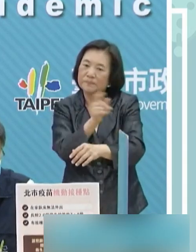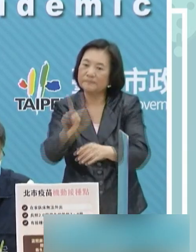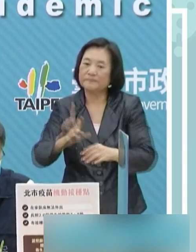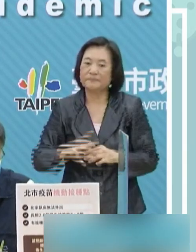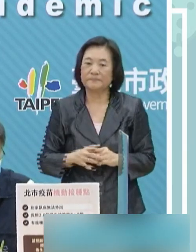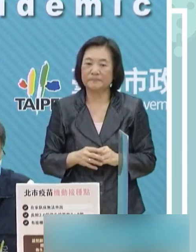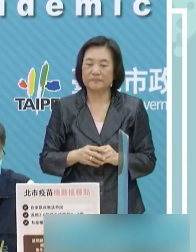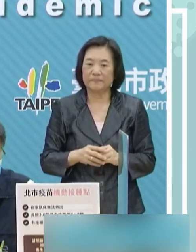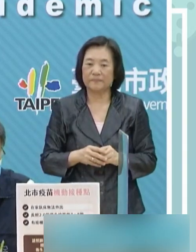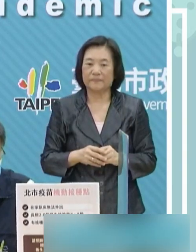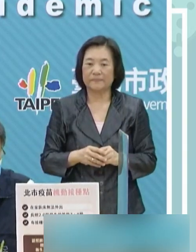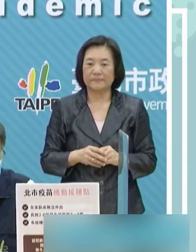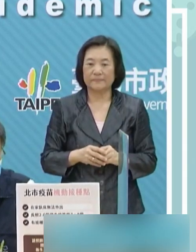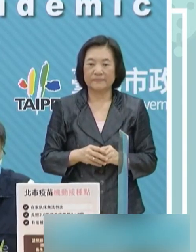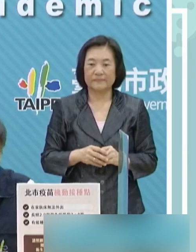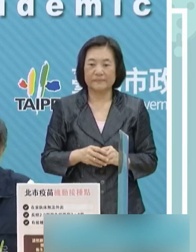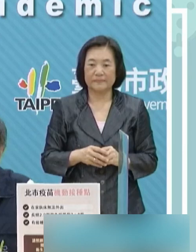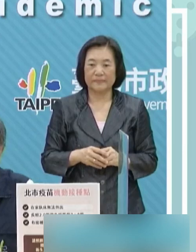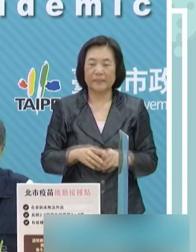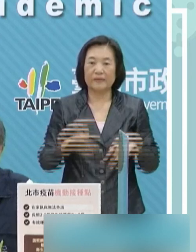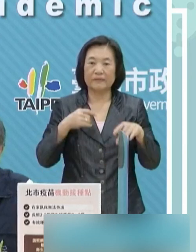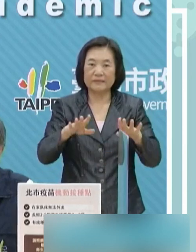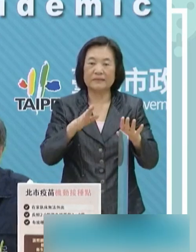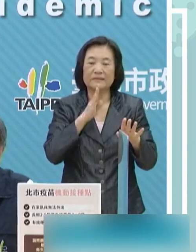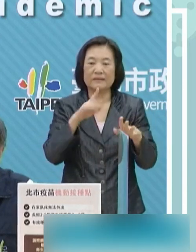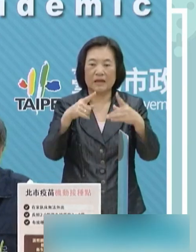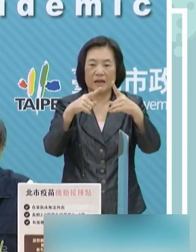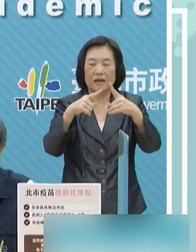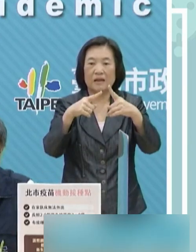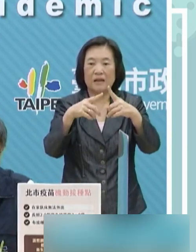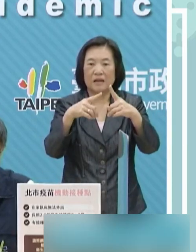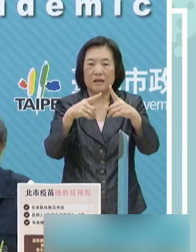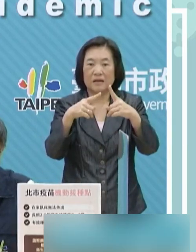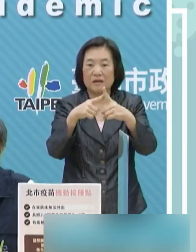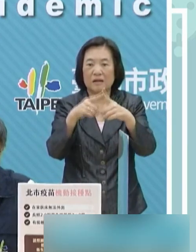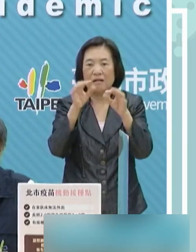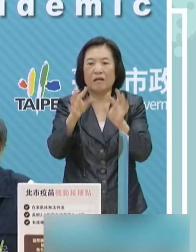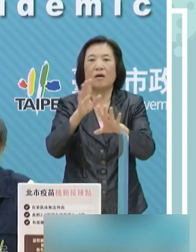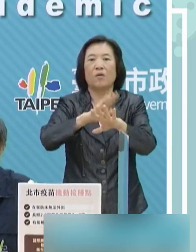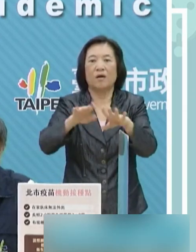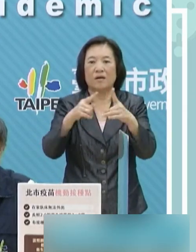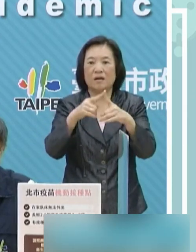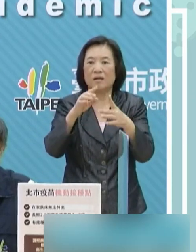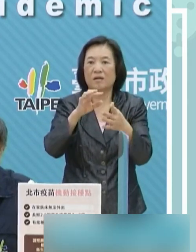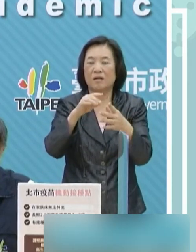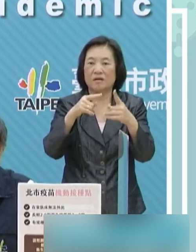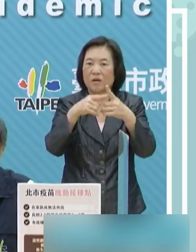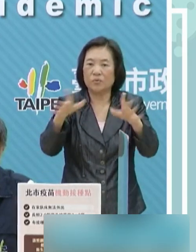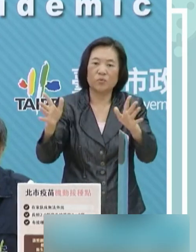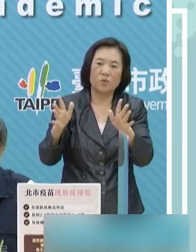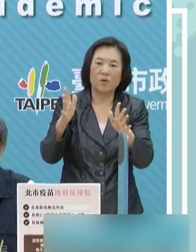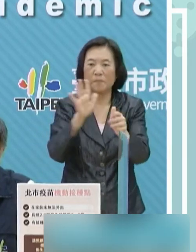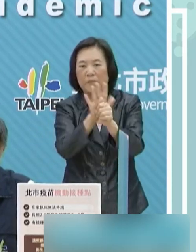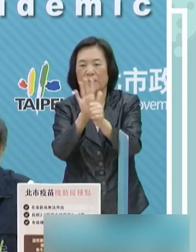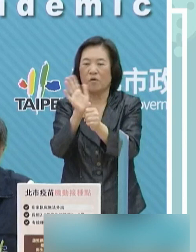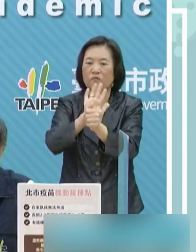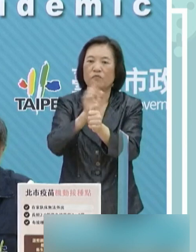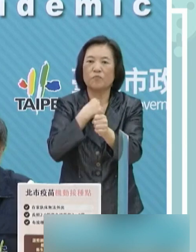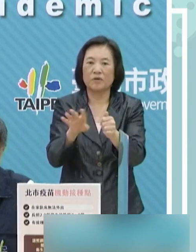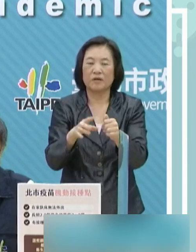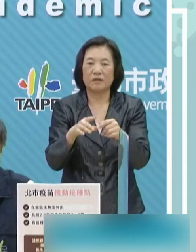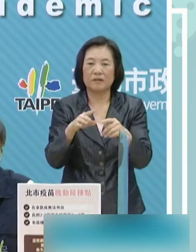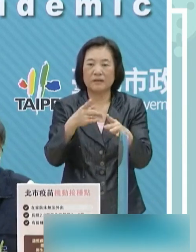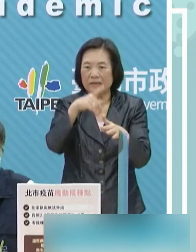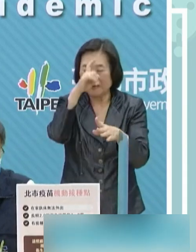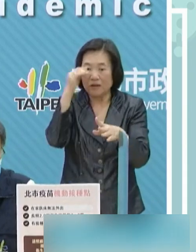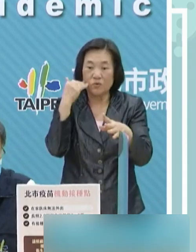说他是个体户，你知道，一个一个在家里哈卧床的，那这个我们就请你拨这个长照专